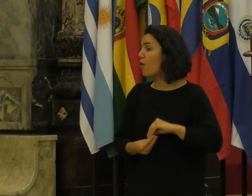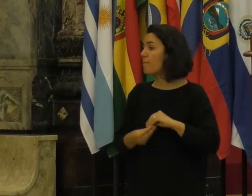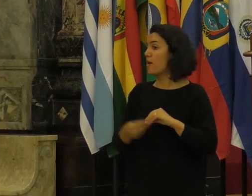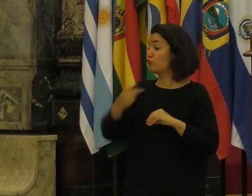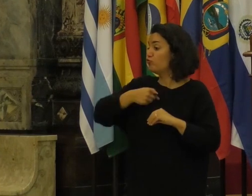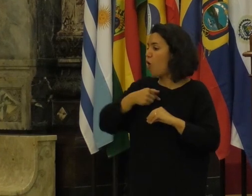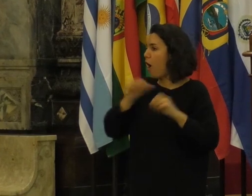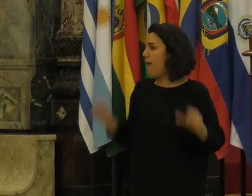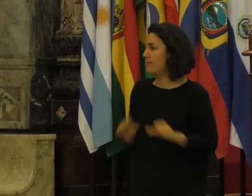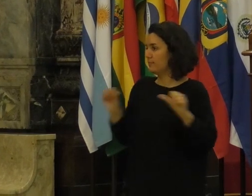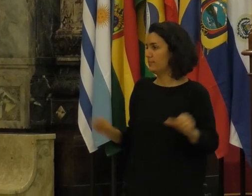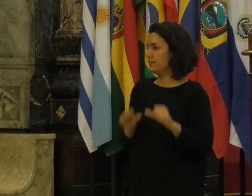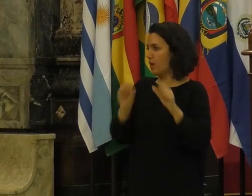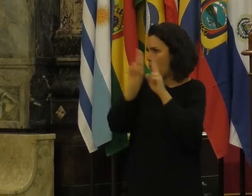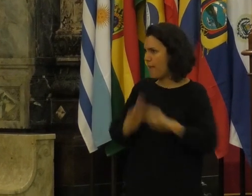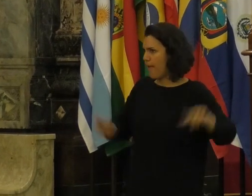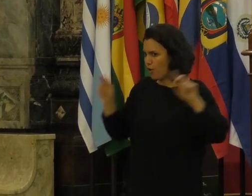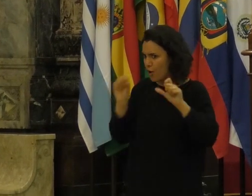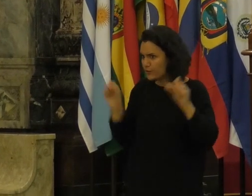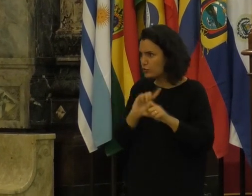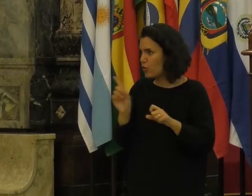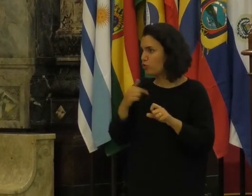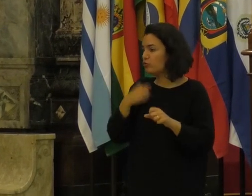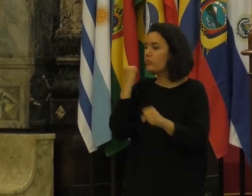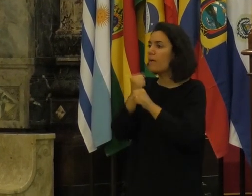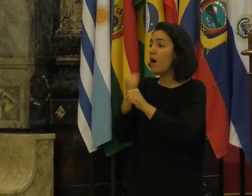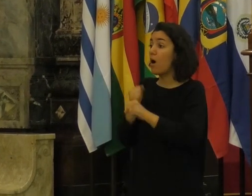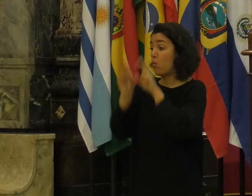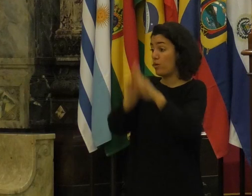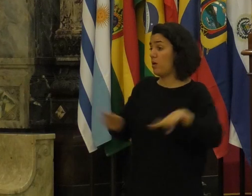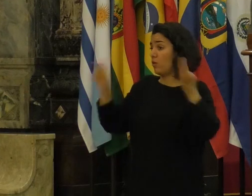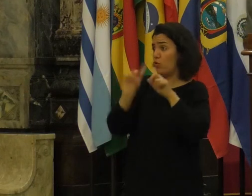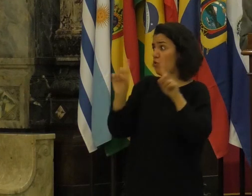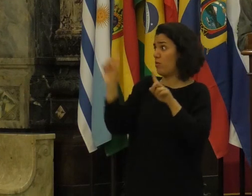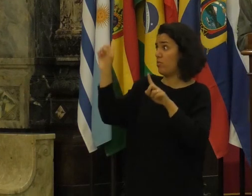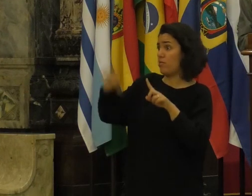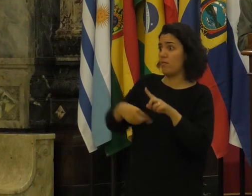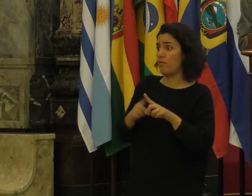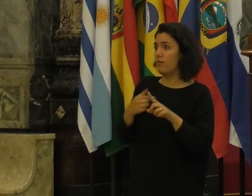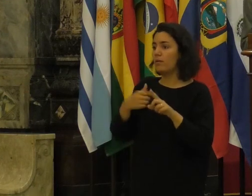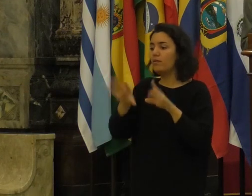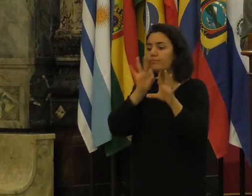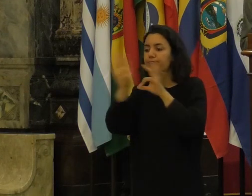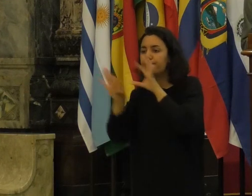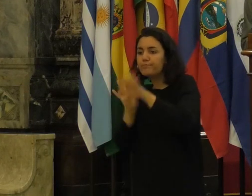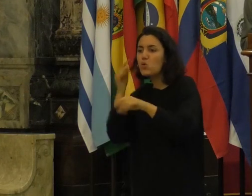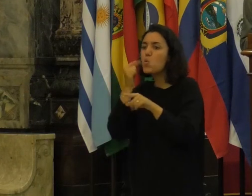elaboración propia, trabajado, porque el informe de la UNESCO no viene así. Hay que sacar numeritos,